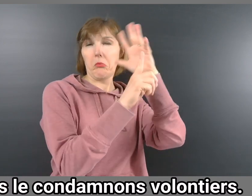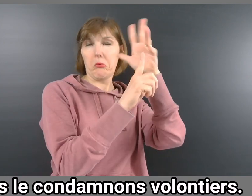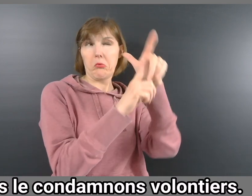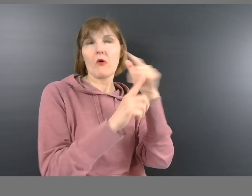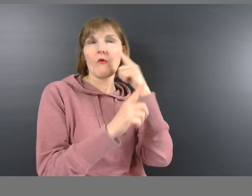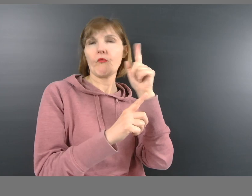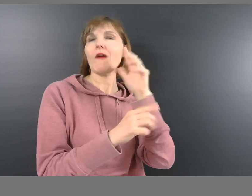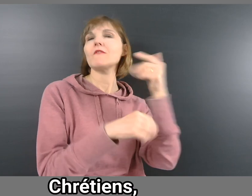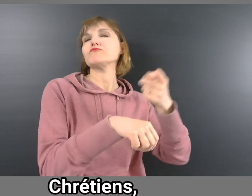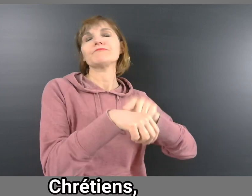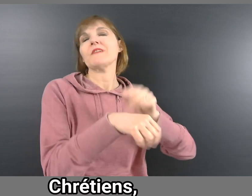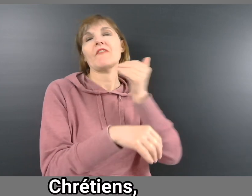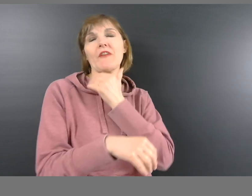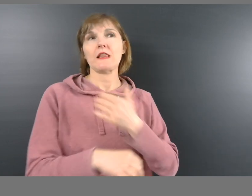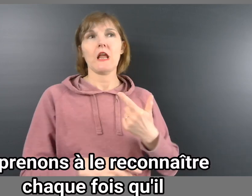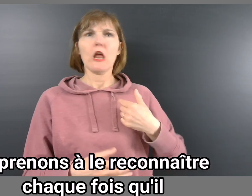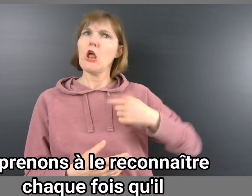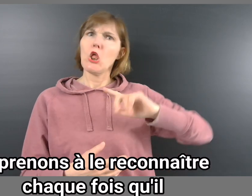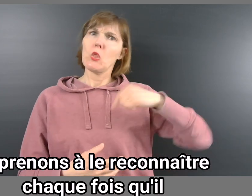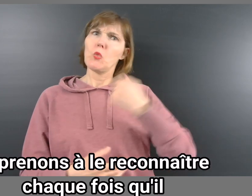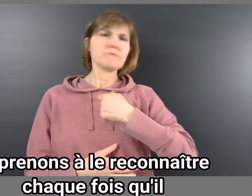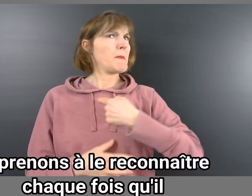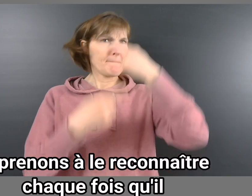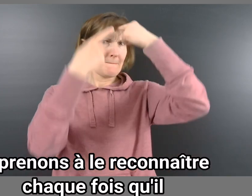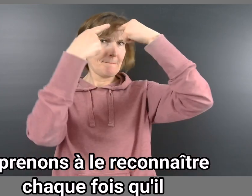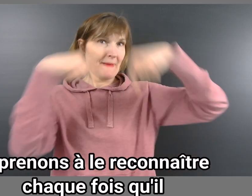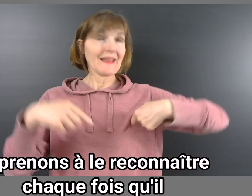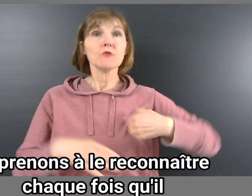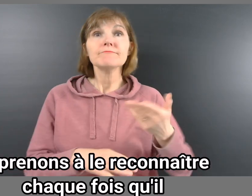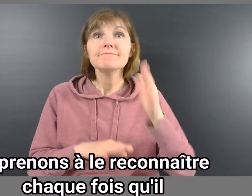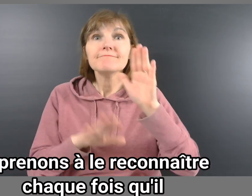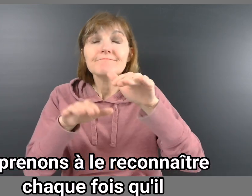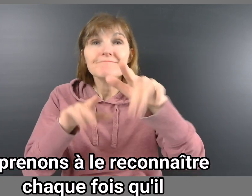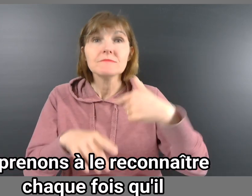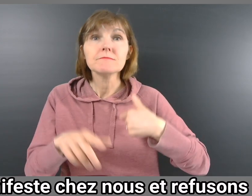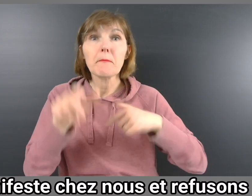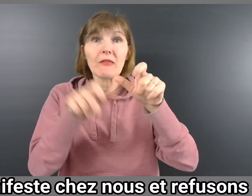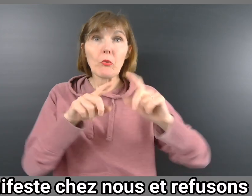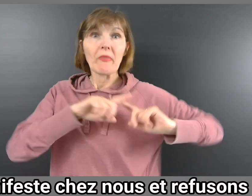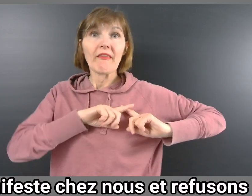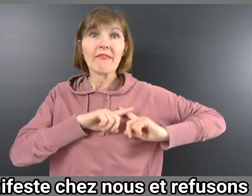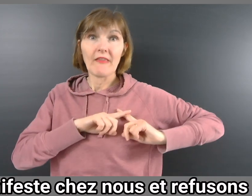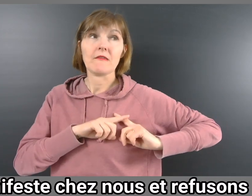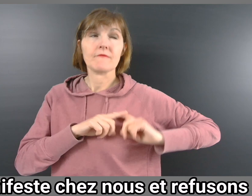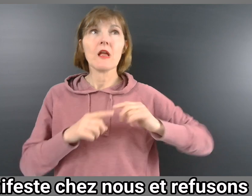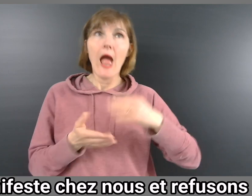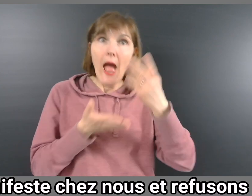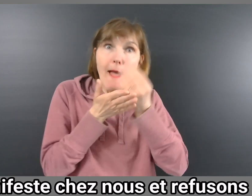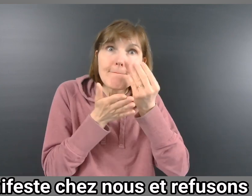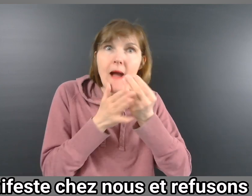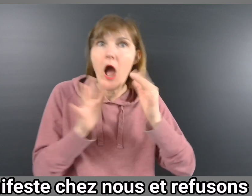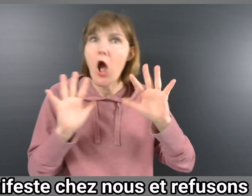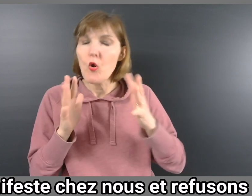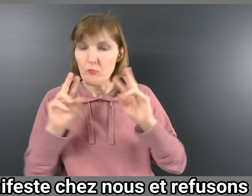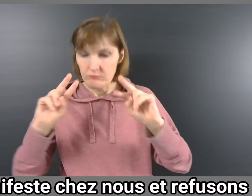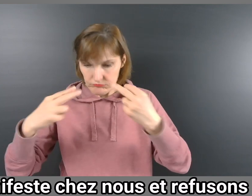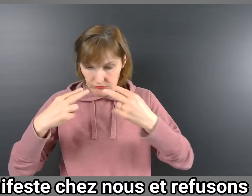volontiers. Chrétiens, apprenons à le reconnaître chaque fois qu'il se manifeste chez nous et